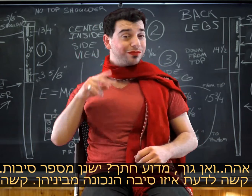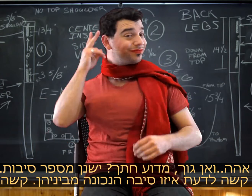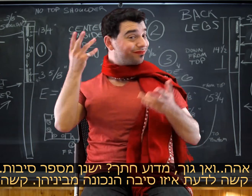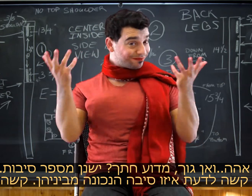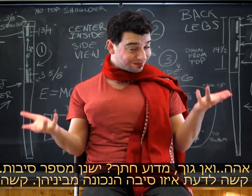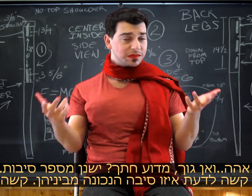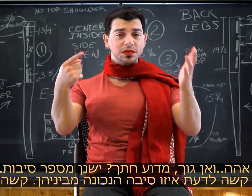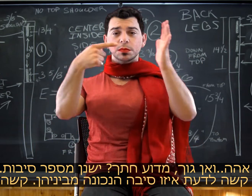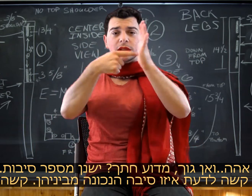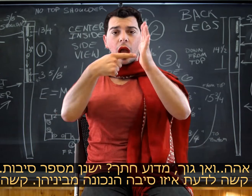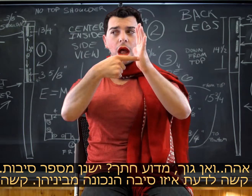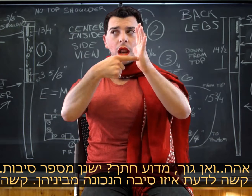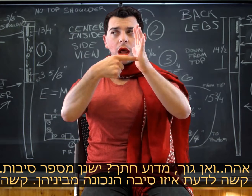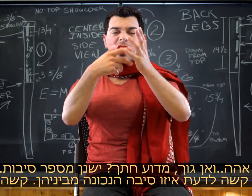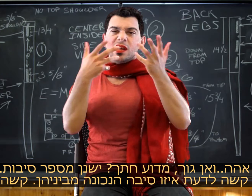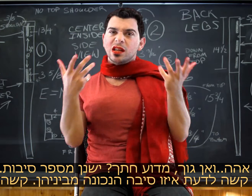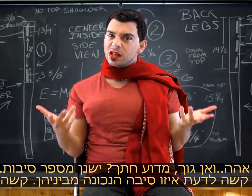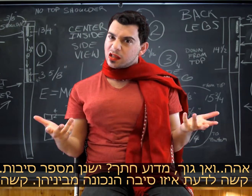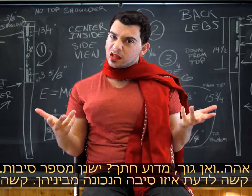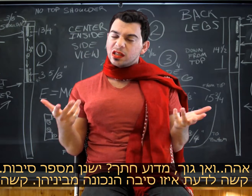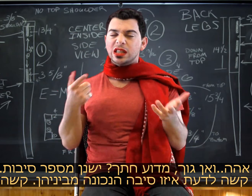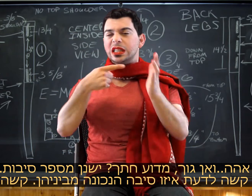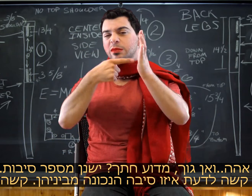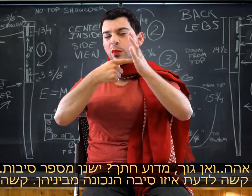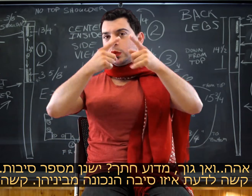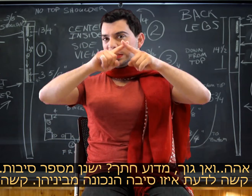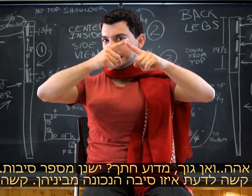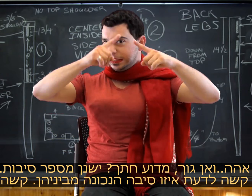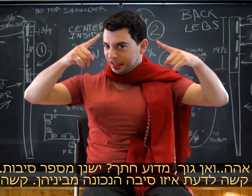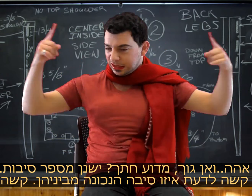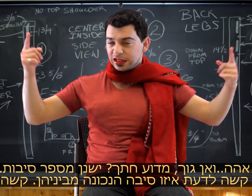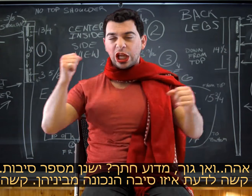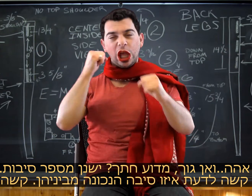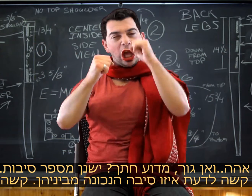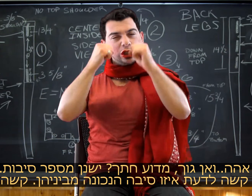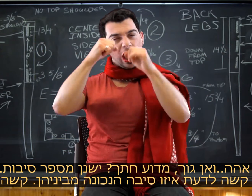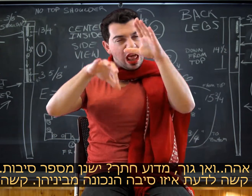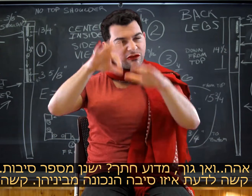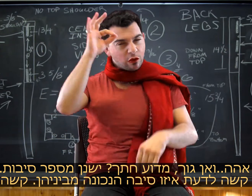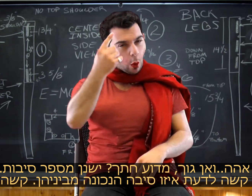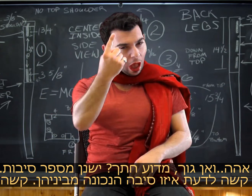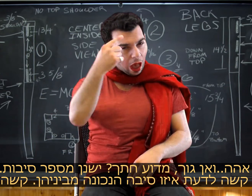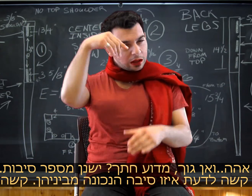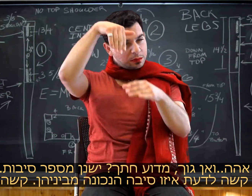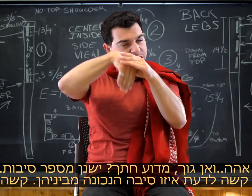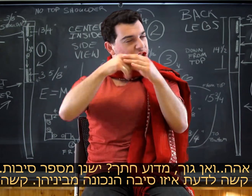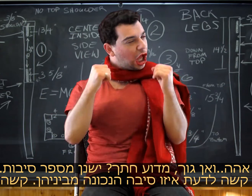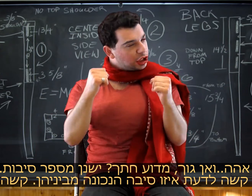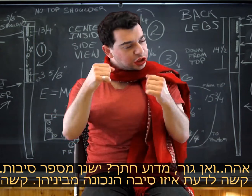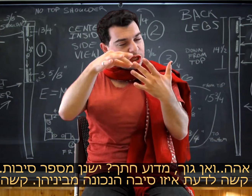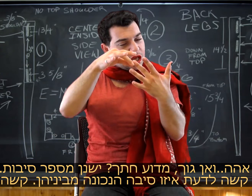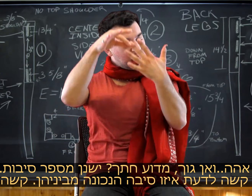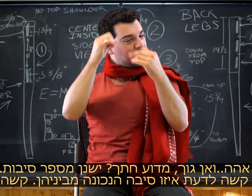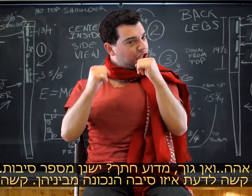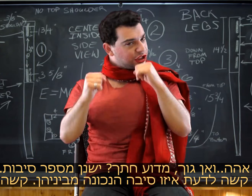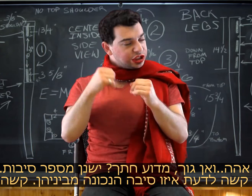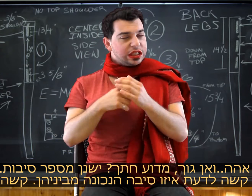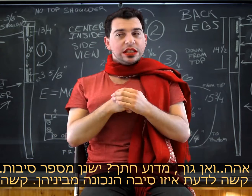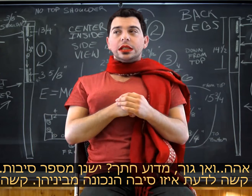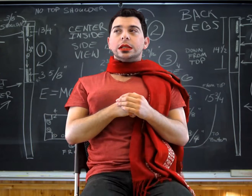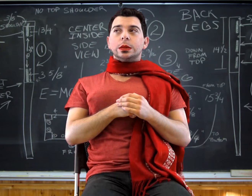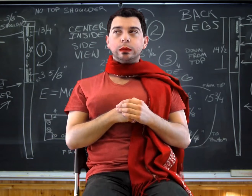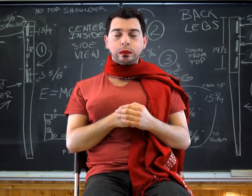ון גוך, מדוע חתך? ישנן מספר סיבות. קשה לדעת איזו סיבה נכונה בביניהן.